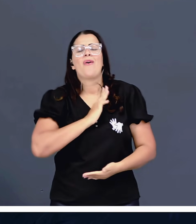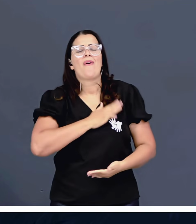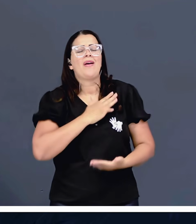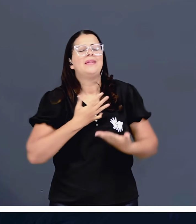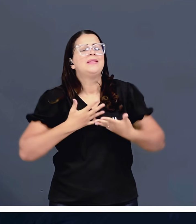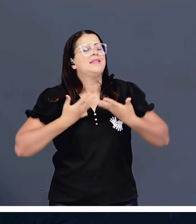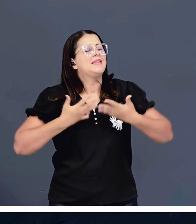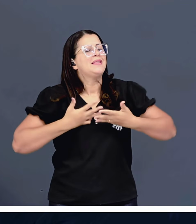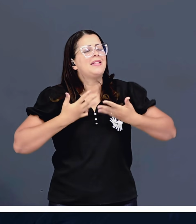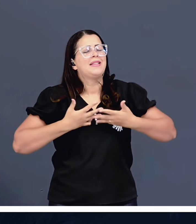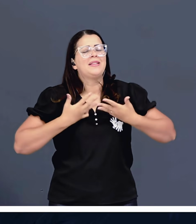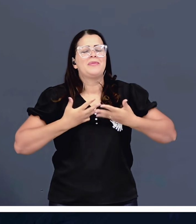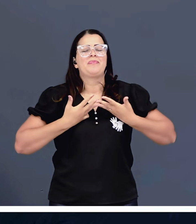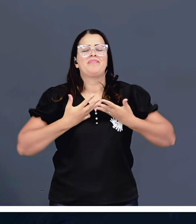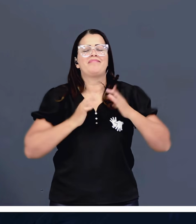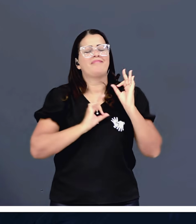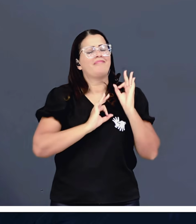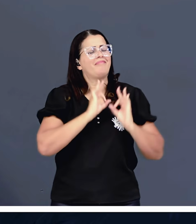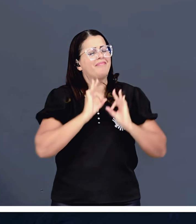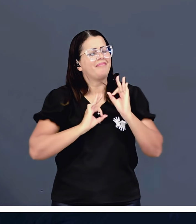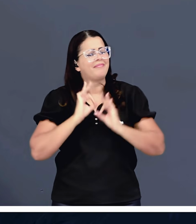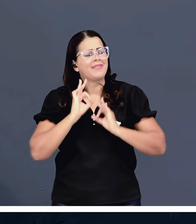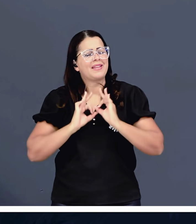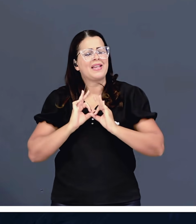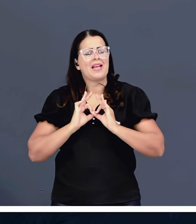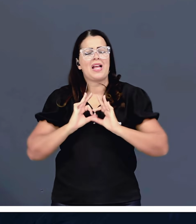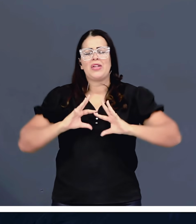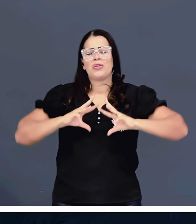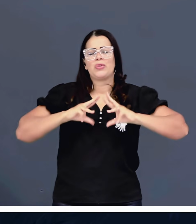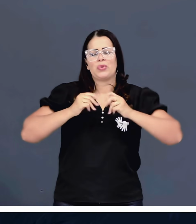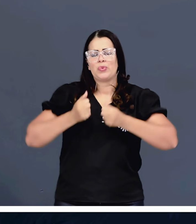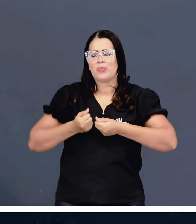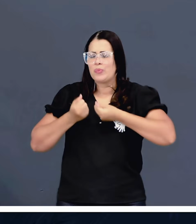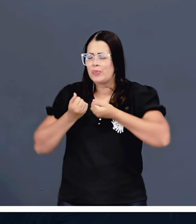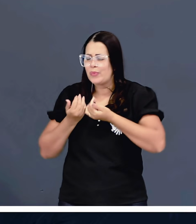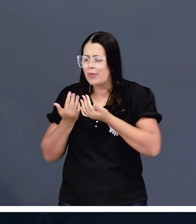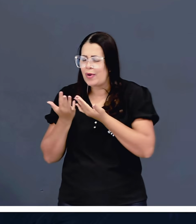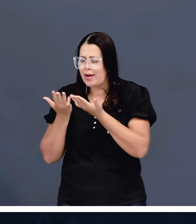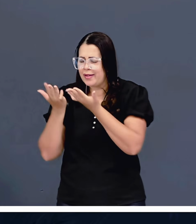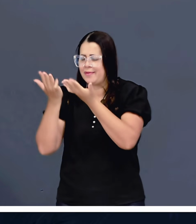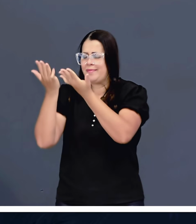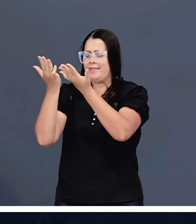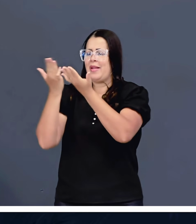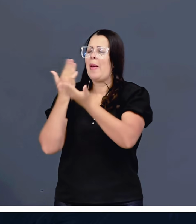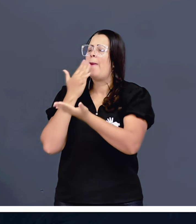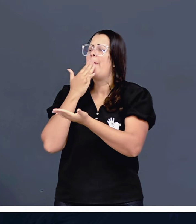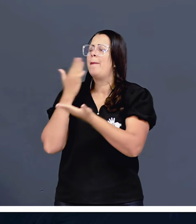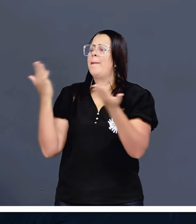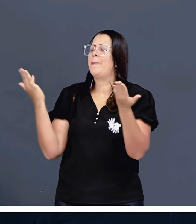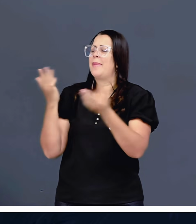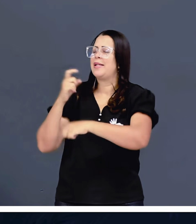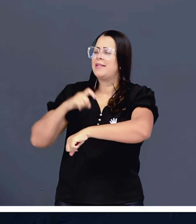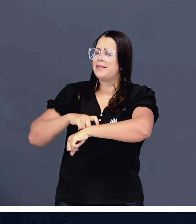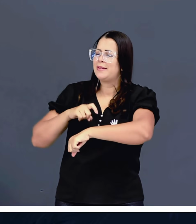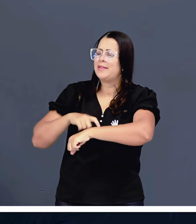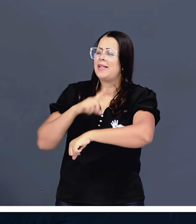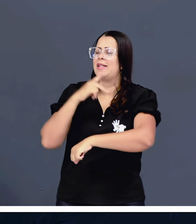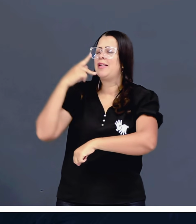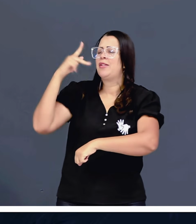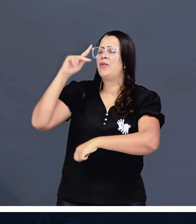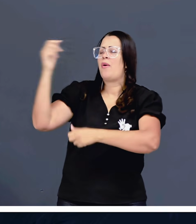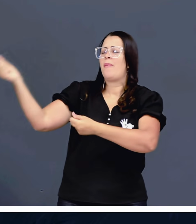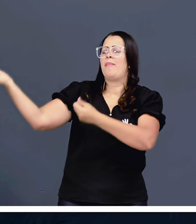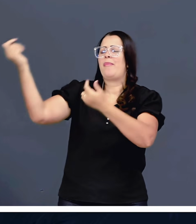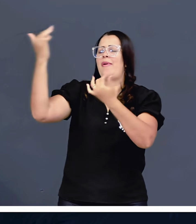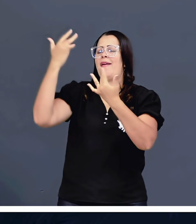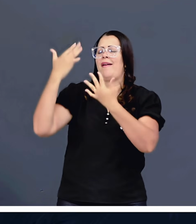cheio de alegria, meu Deus. Prepara e coloca diante do teu altar a nossa oferta. Eu quero pedir nesse momento, meu Deus, que a sua bênção